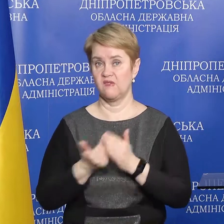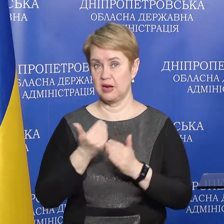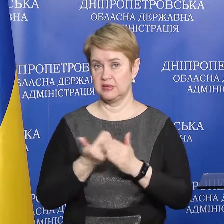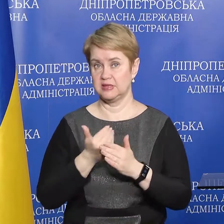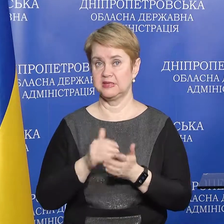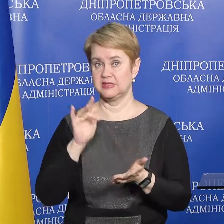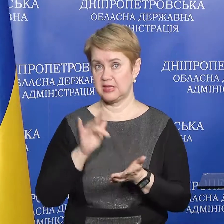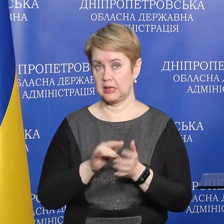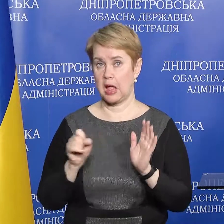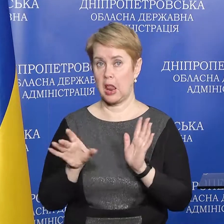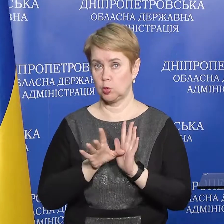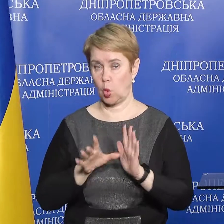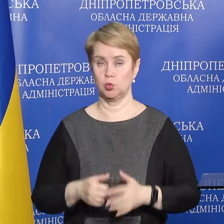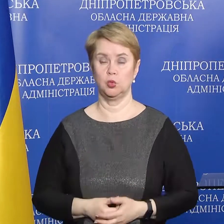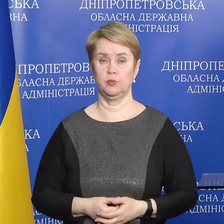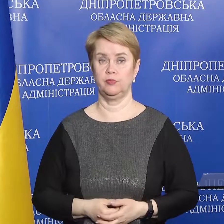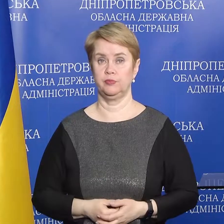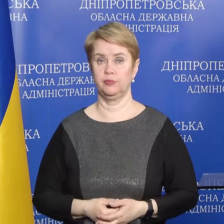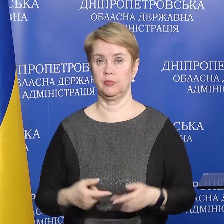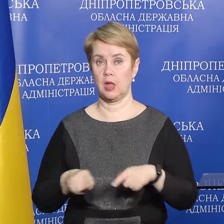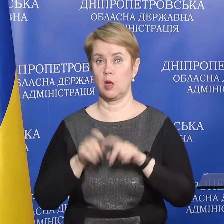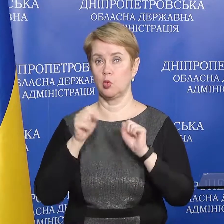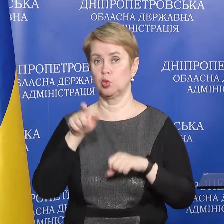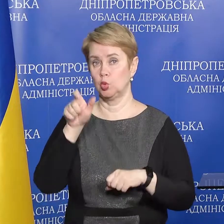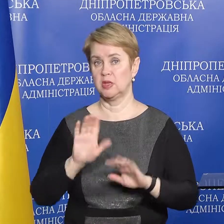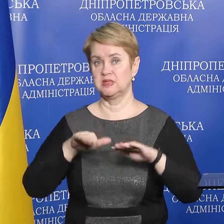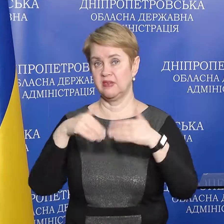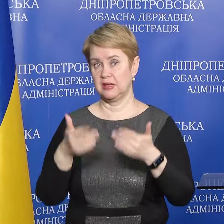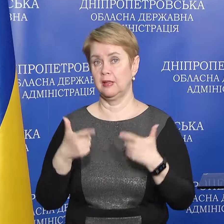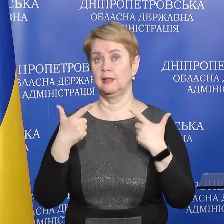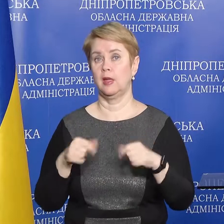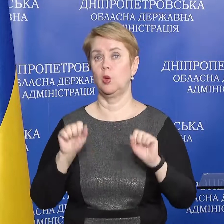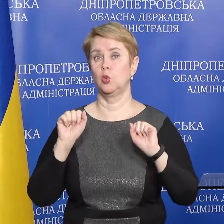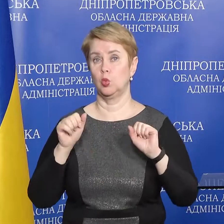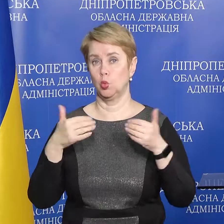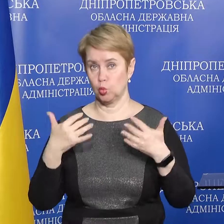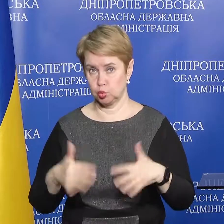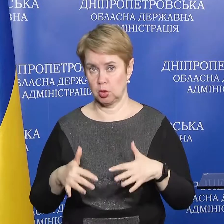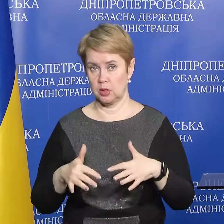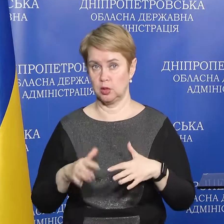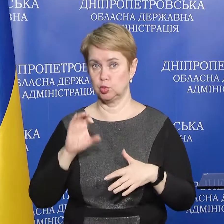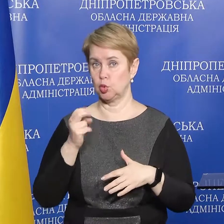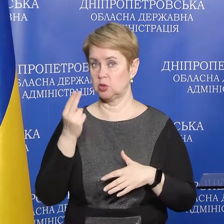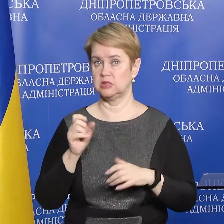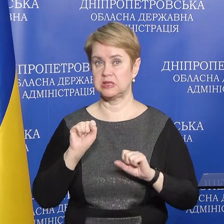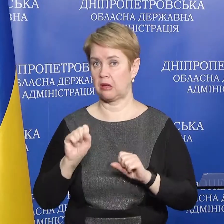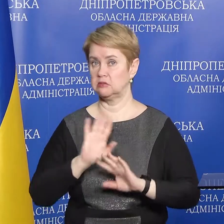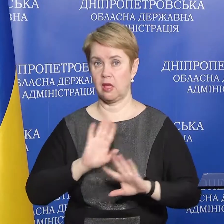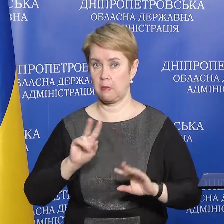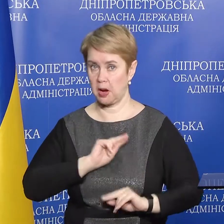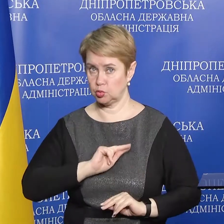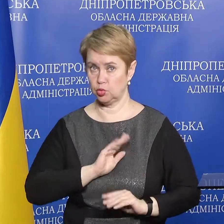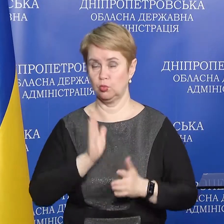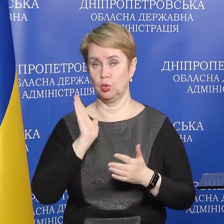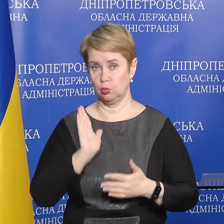інформаційному центрі електронну, так як може людина звернутися, де вже соцзахист не працює. І